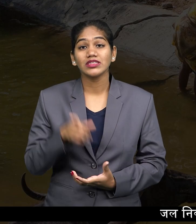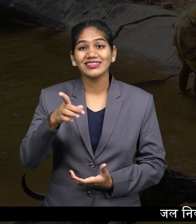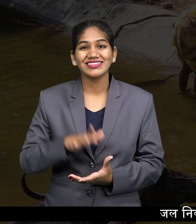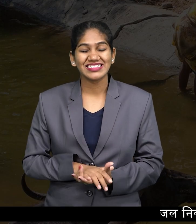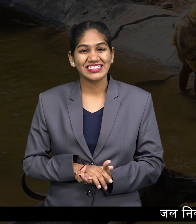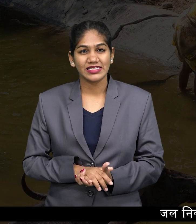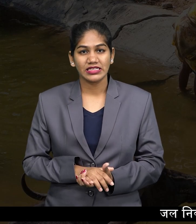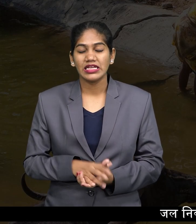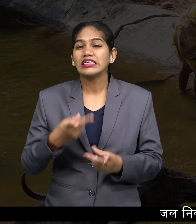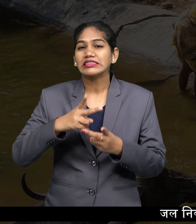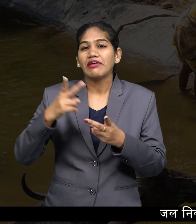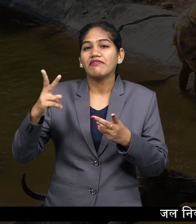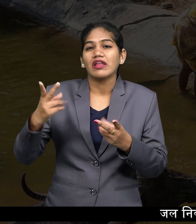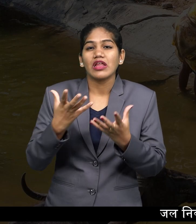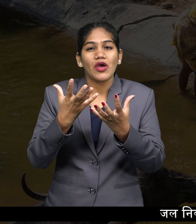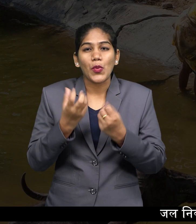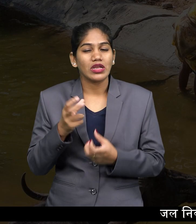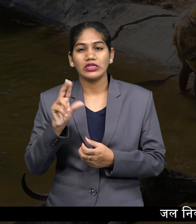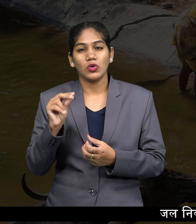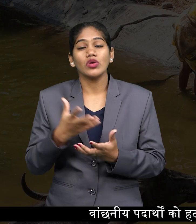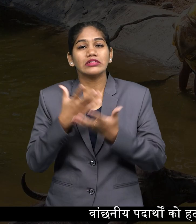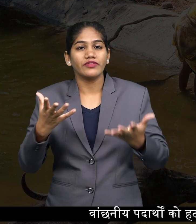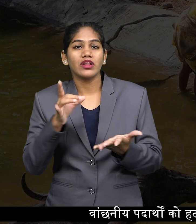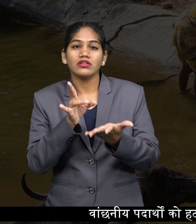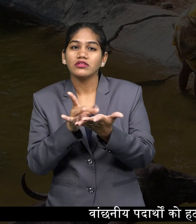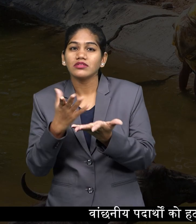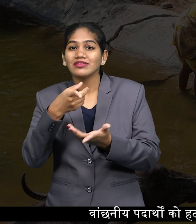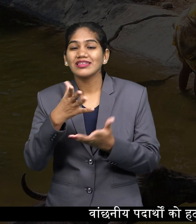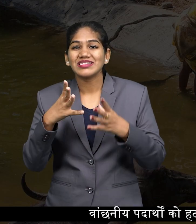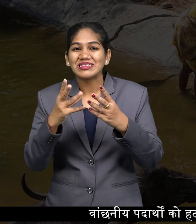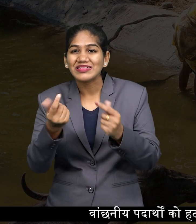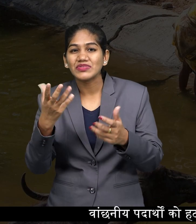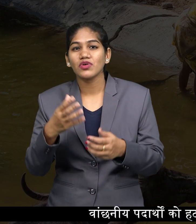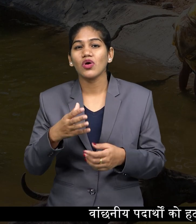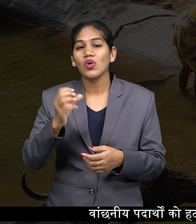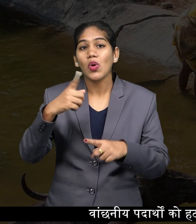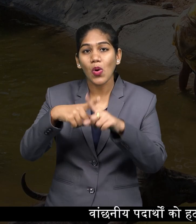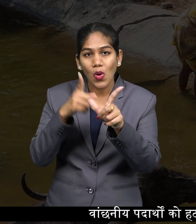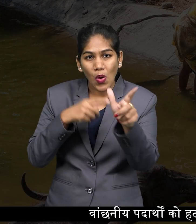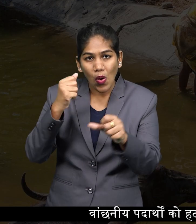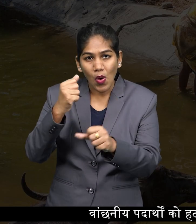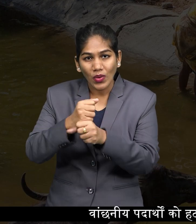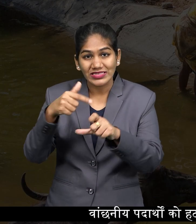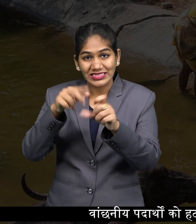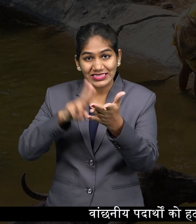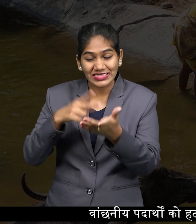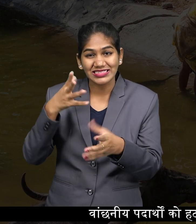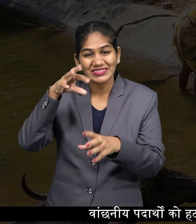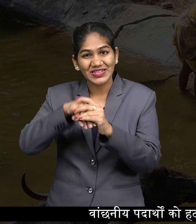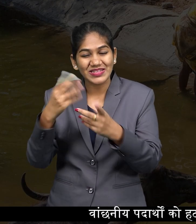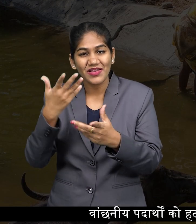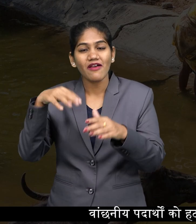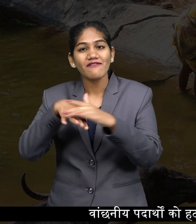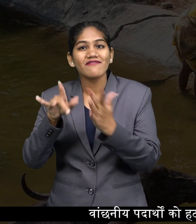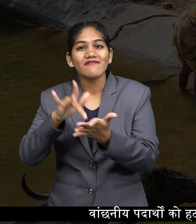जल निकायों से घुलनशील ऑक्सीजन जैसे वांछनीय पदार्थों को हटाने से इन